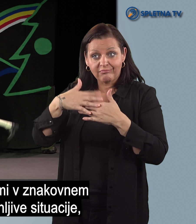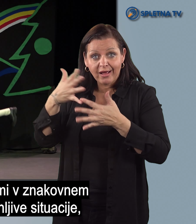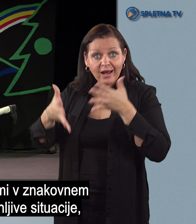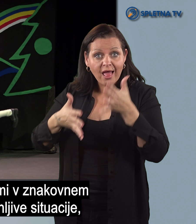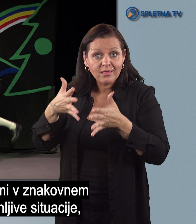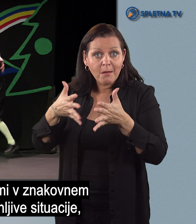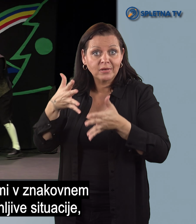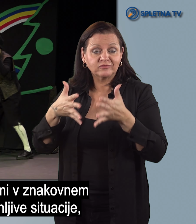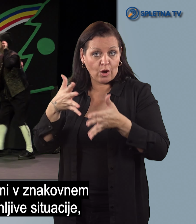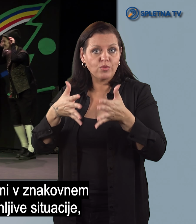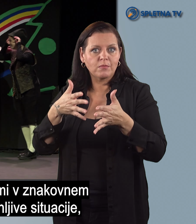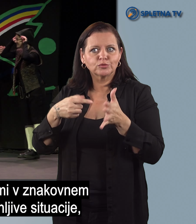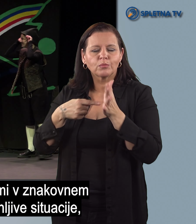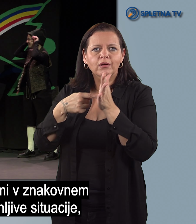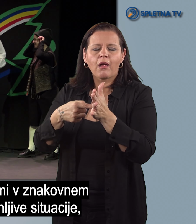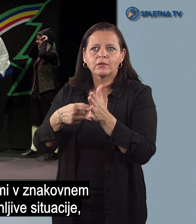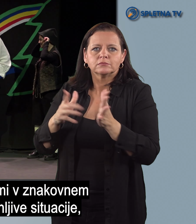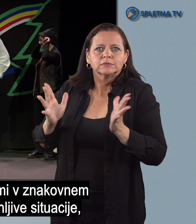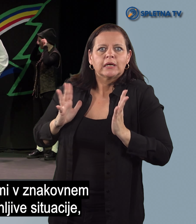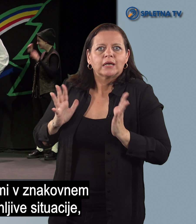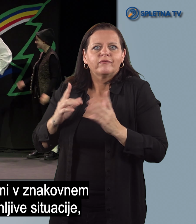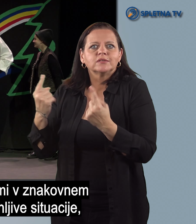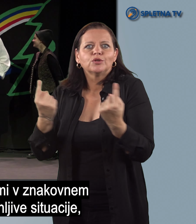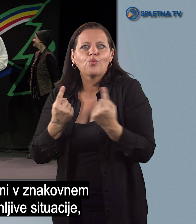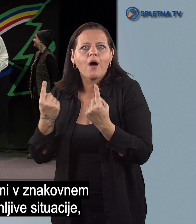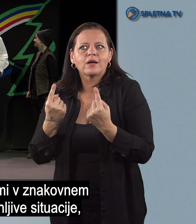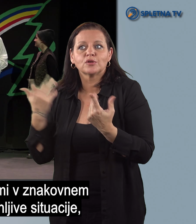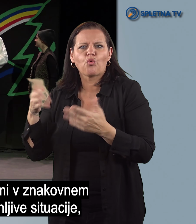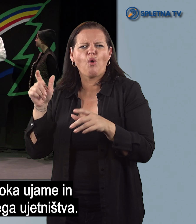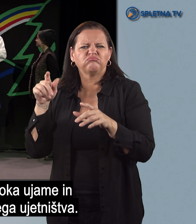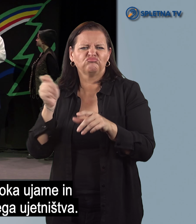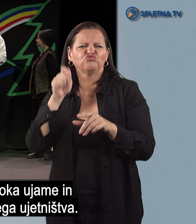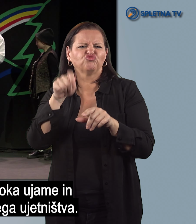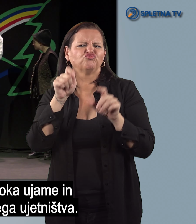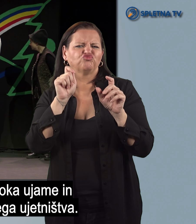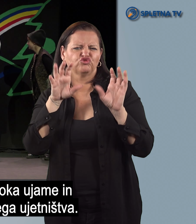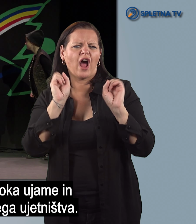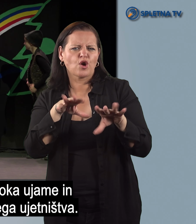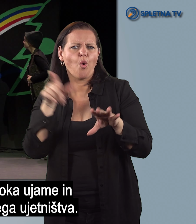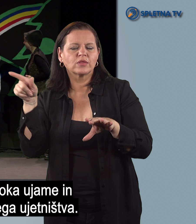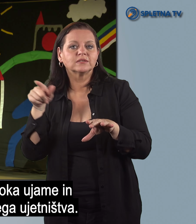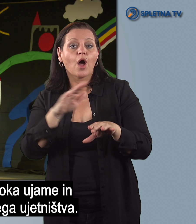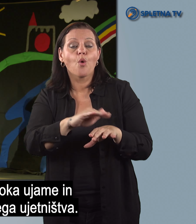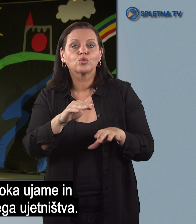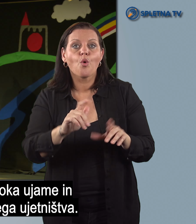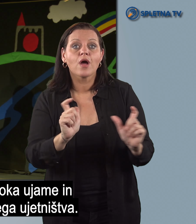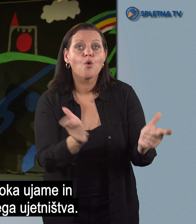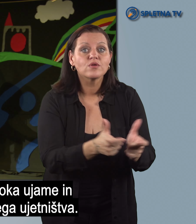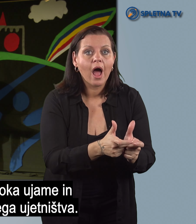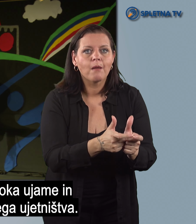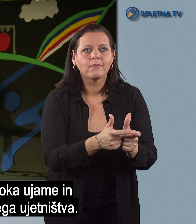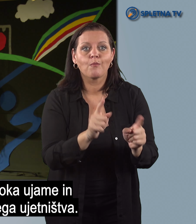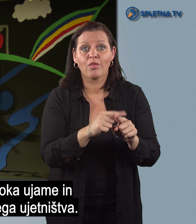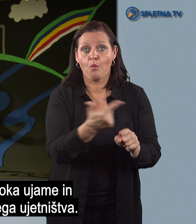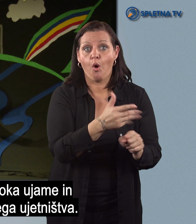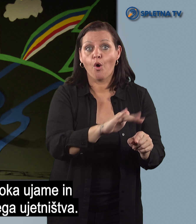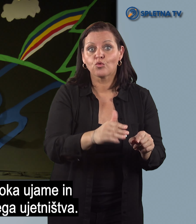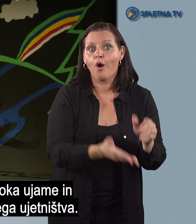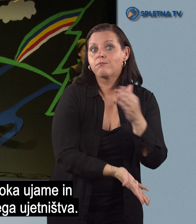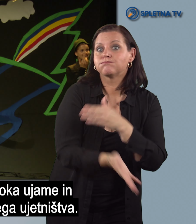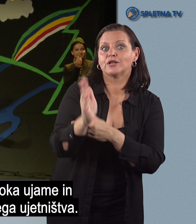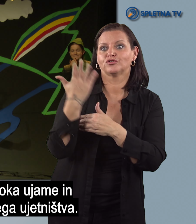Igralci so s kretnjami v znakovnem jeziku prikazali srhljive situacije, ko čarovnica otroka ujame in ko bežita iz